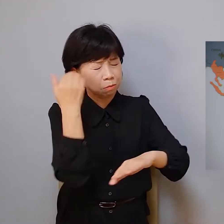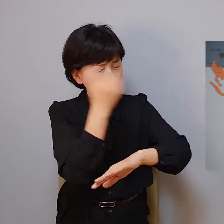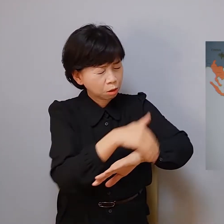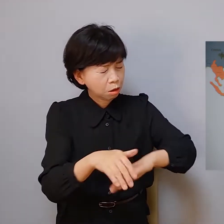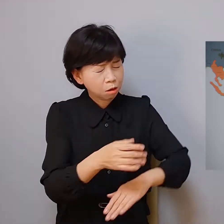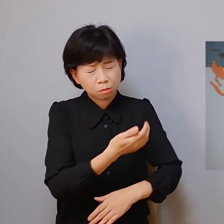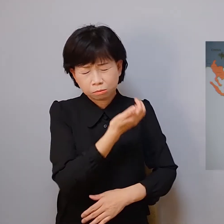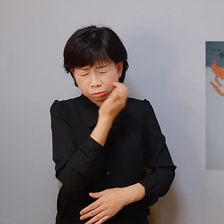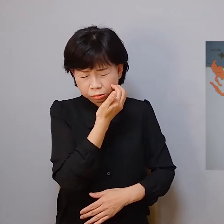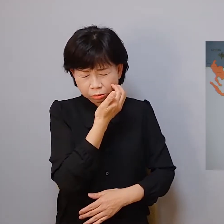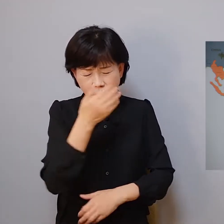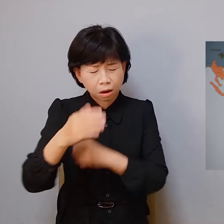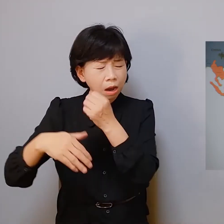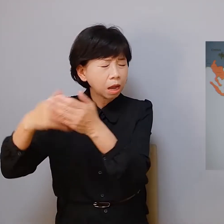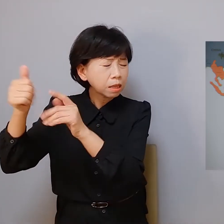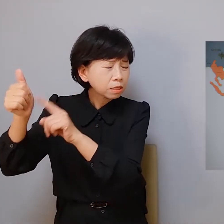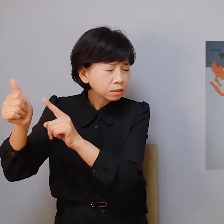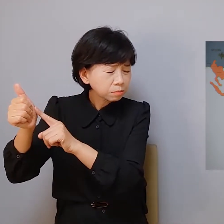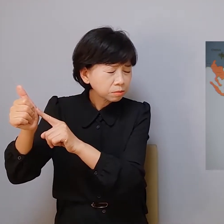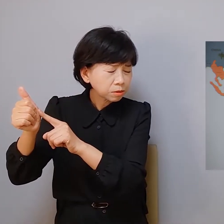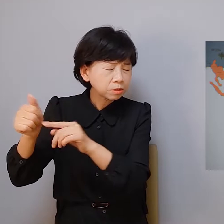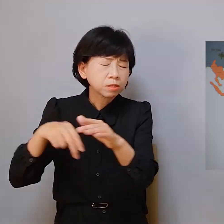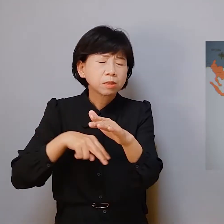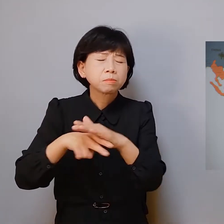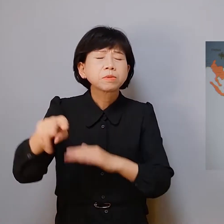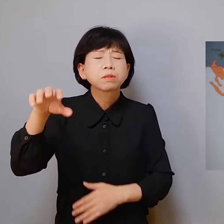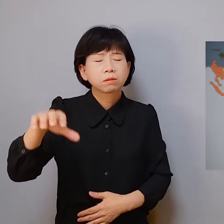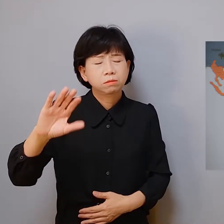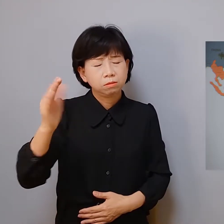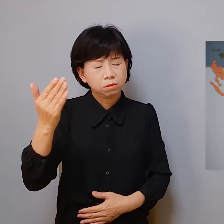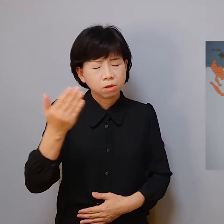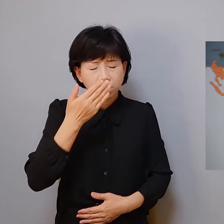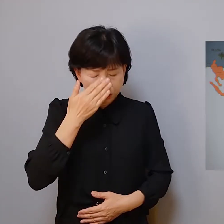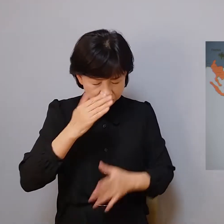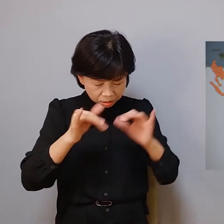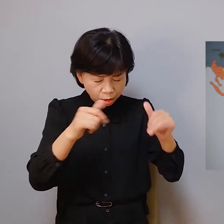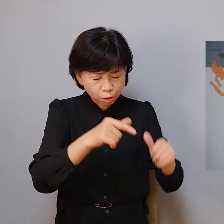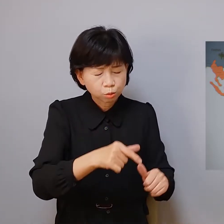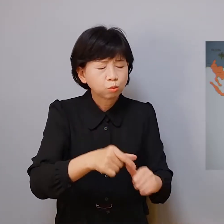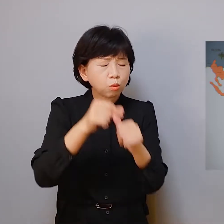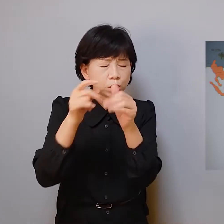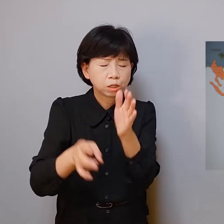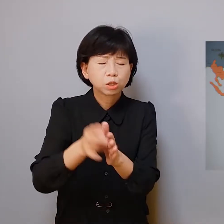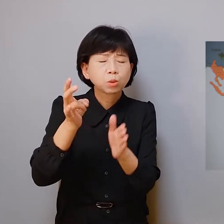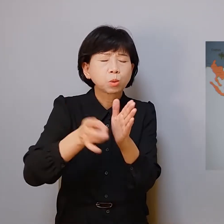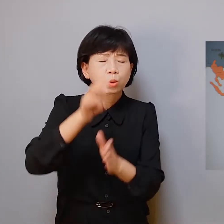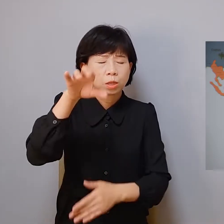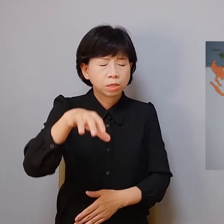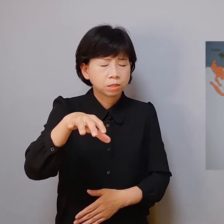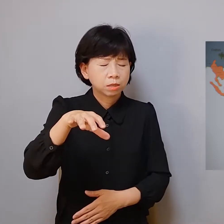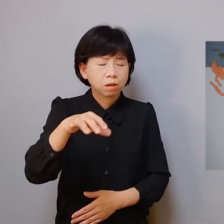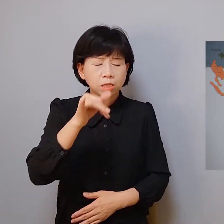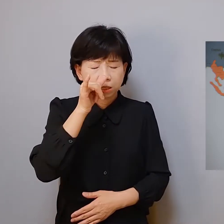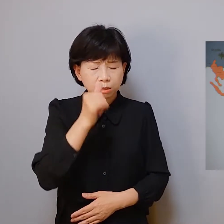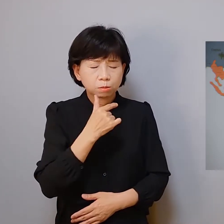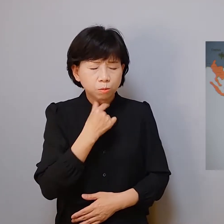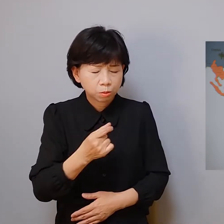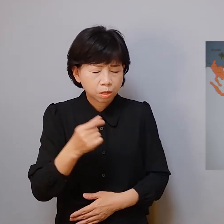오직 여호와는 그의 피난처가 되시도다. 이스라엘의 구원이 시온에서 나오기를